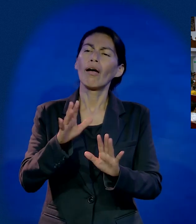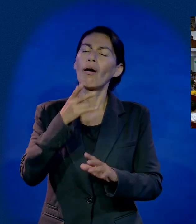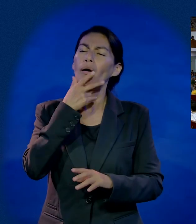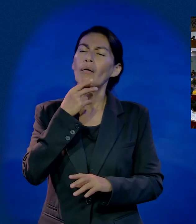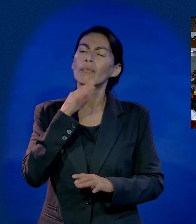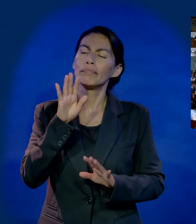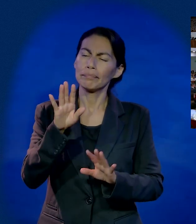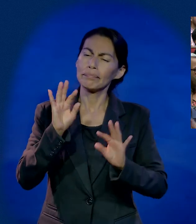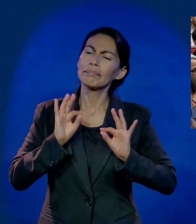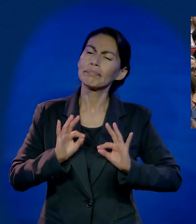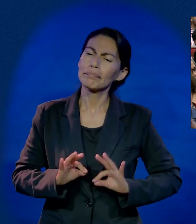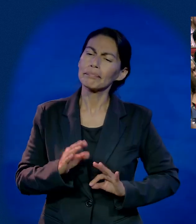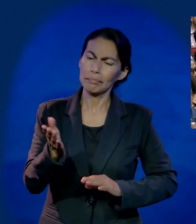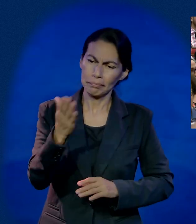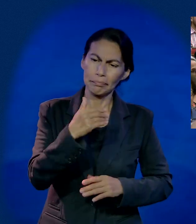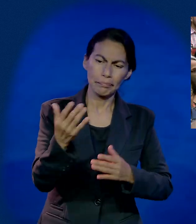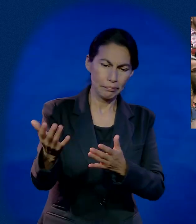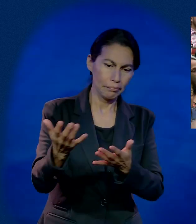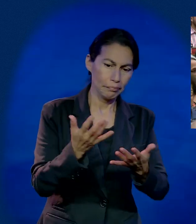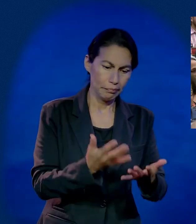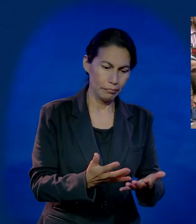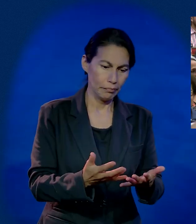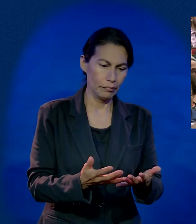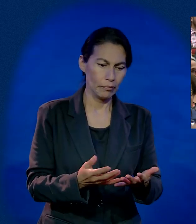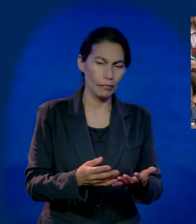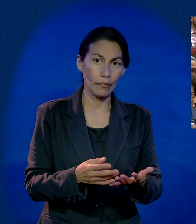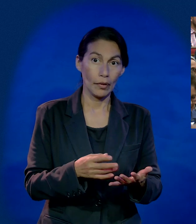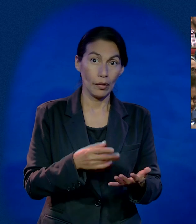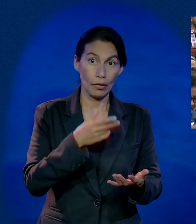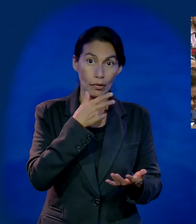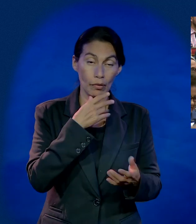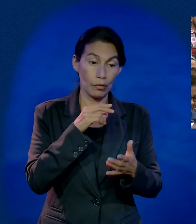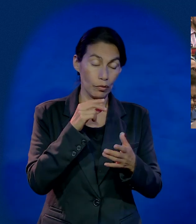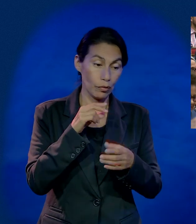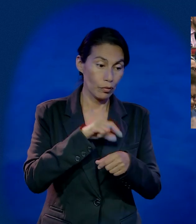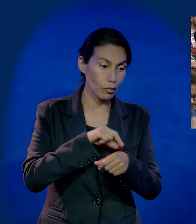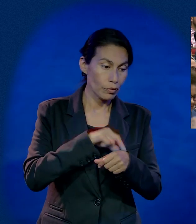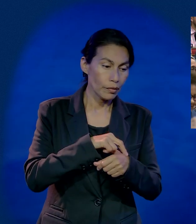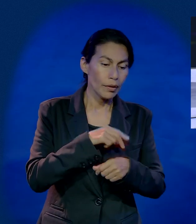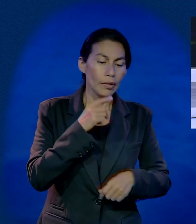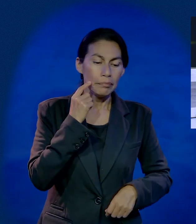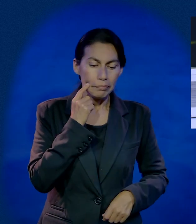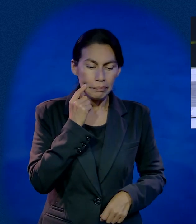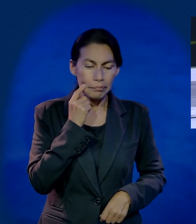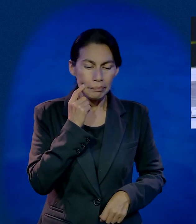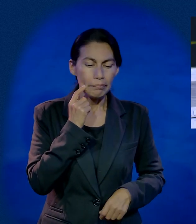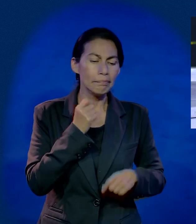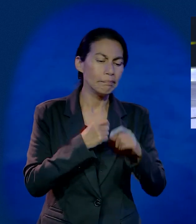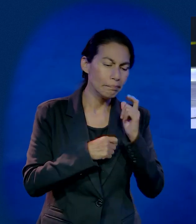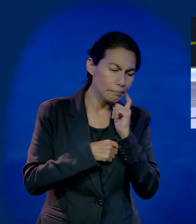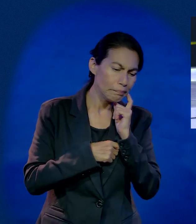moriría. Dice, a ver señor, tranquilo, vamos a evaluar, tráigala. La metieron, la acostaron y